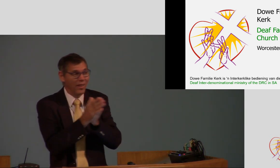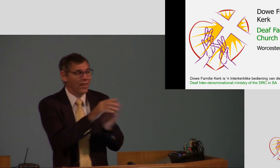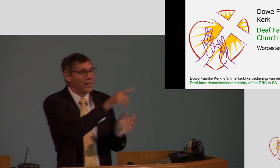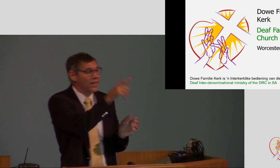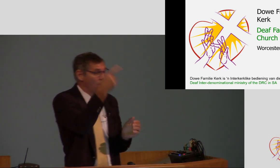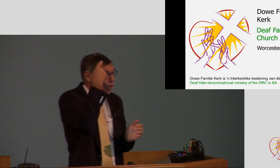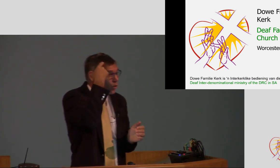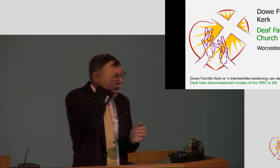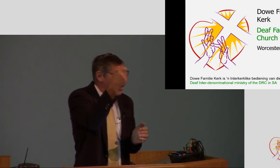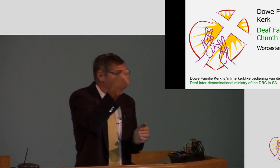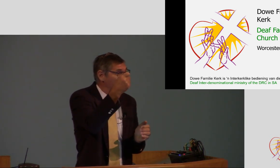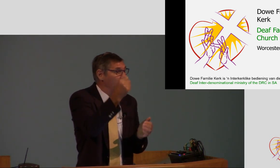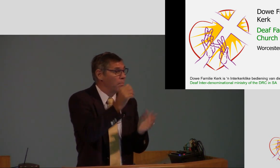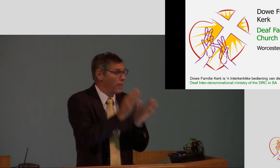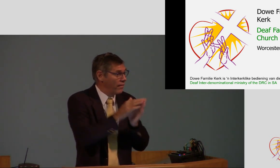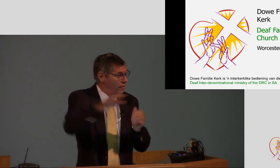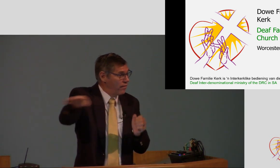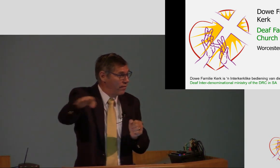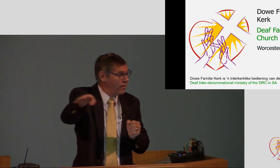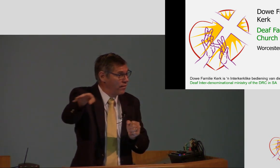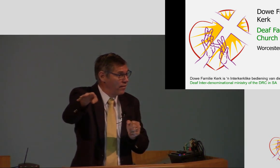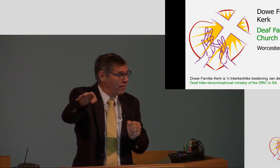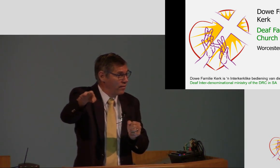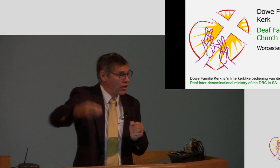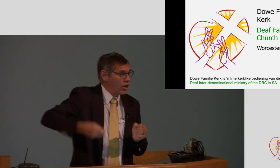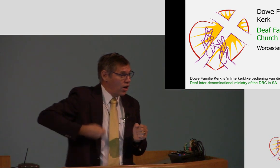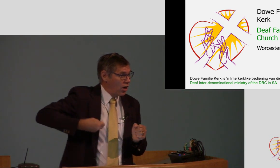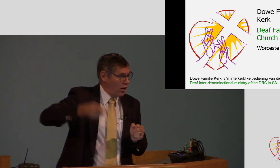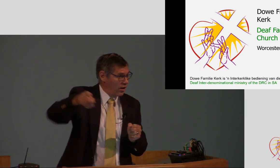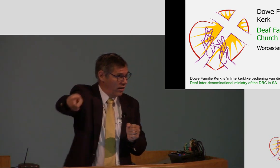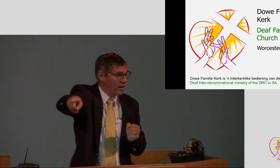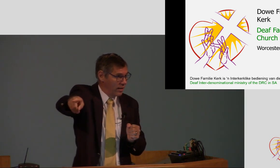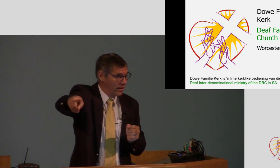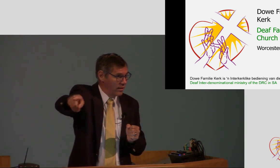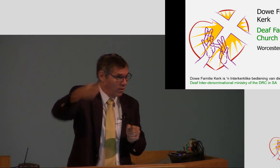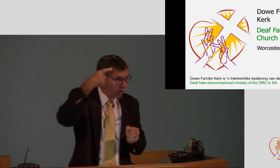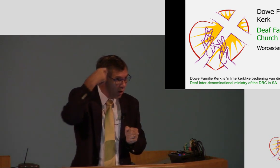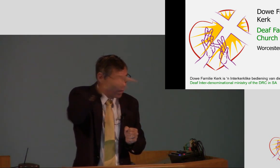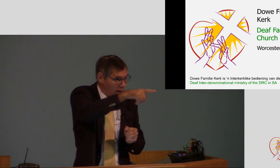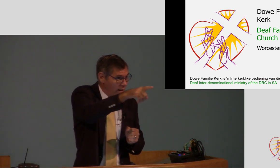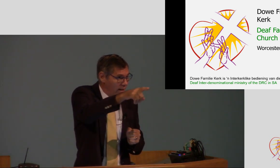Julle onthou om te bid vir jeug. Onthou julle?